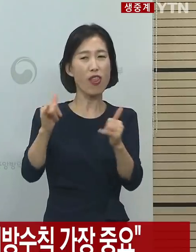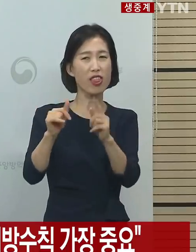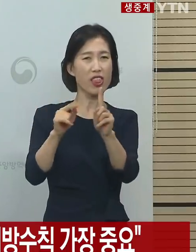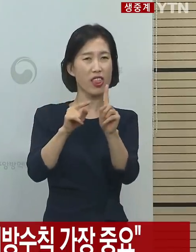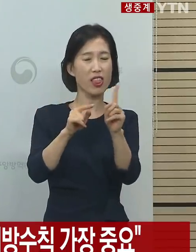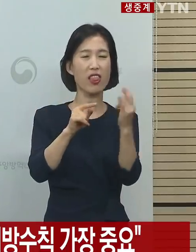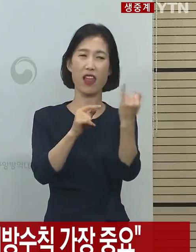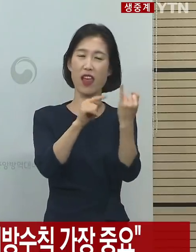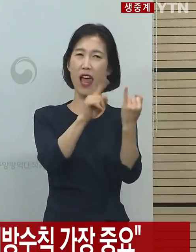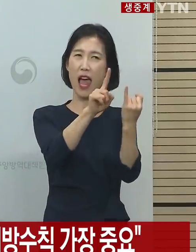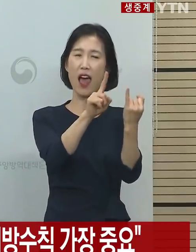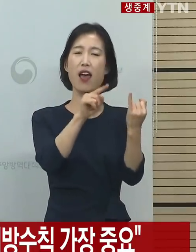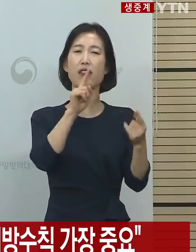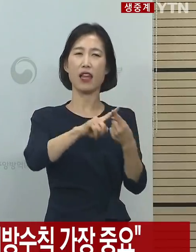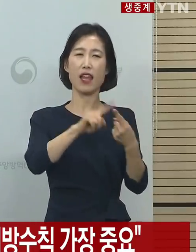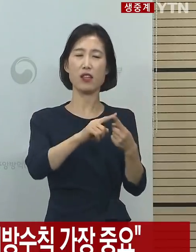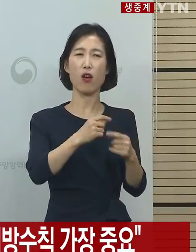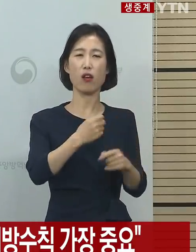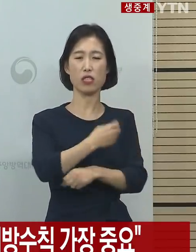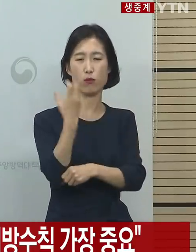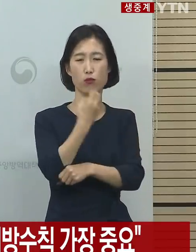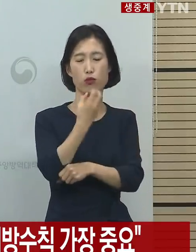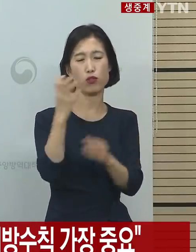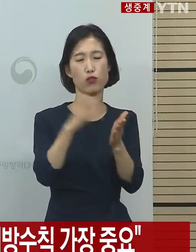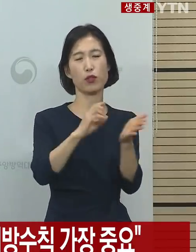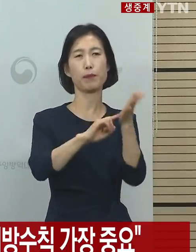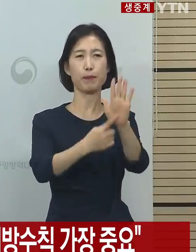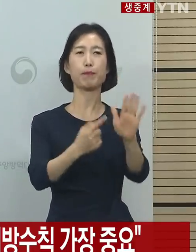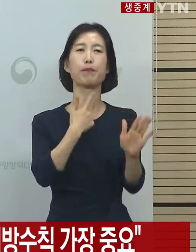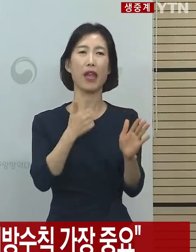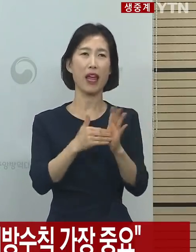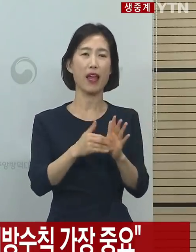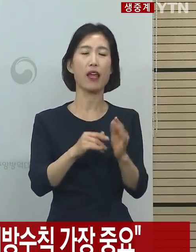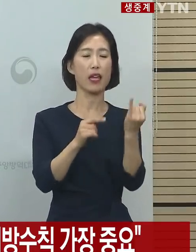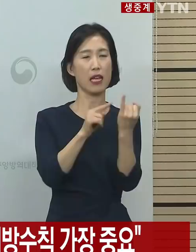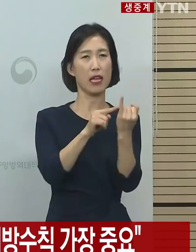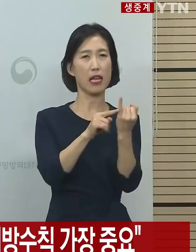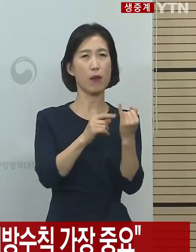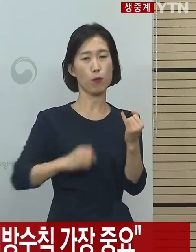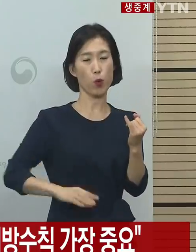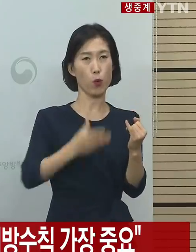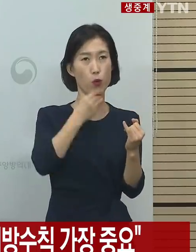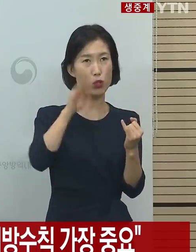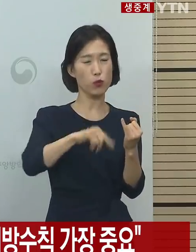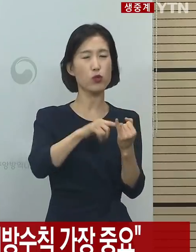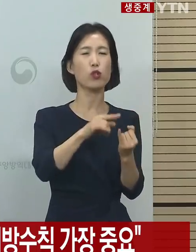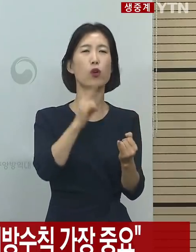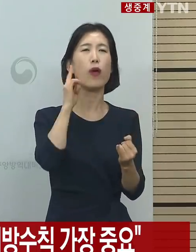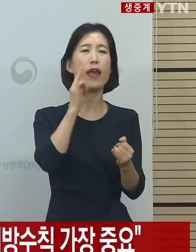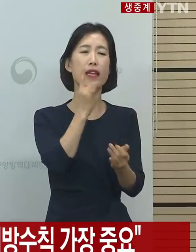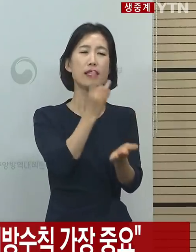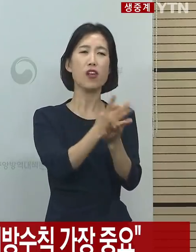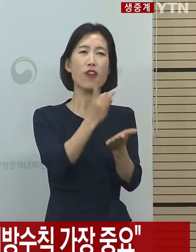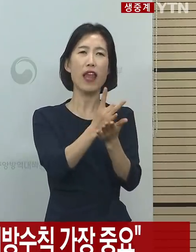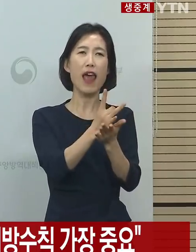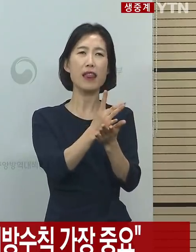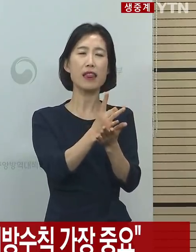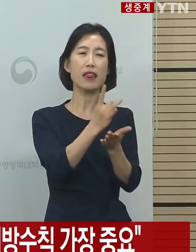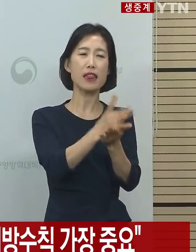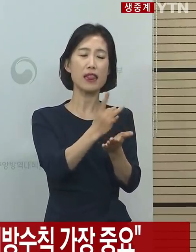대한 보도 자료를 냈었습니다. 이 환자분은 그 천안 워크숍에